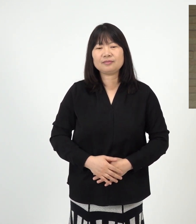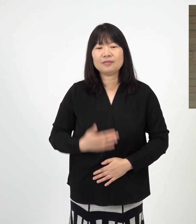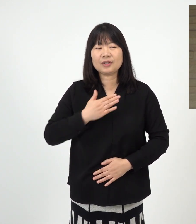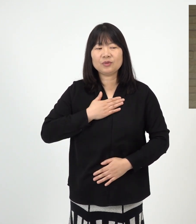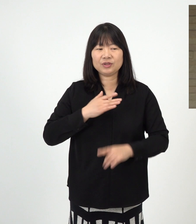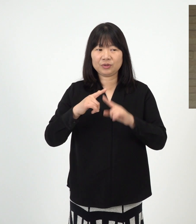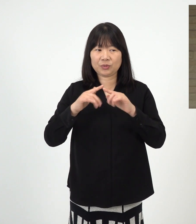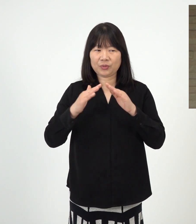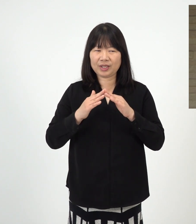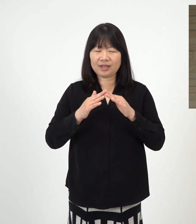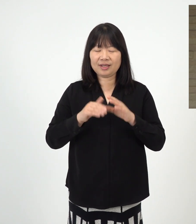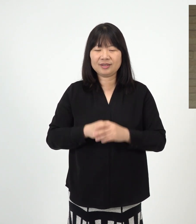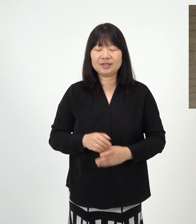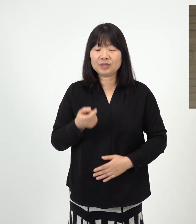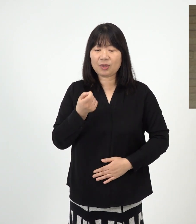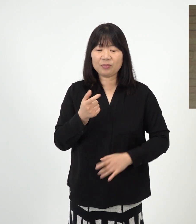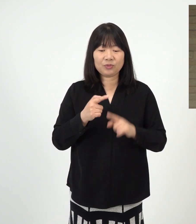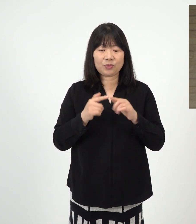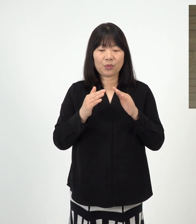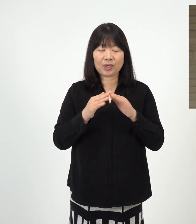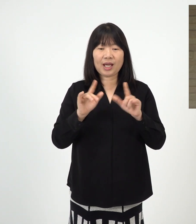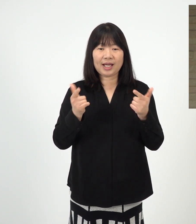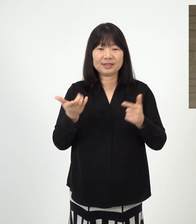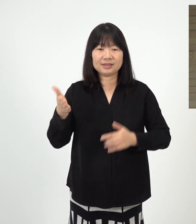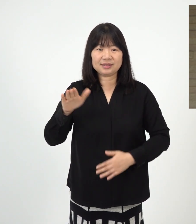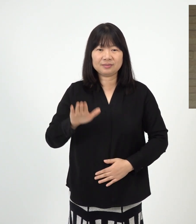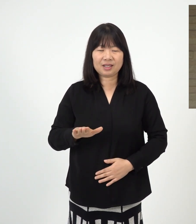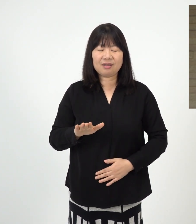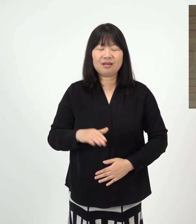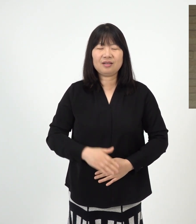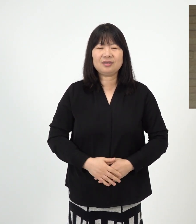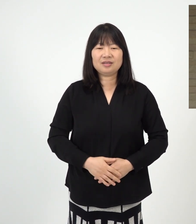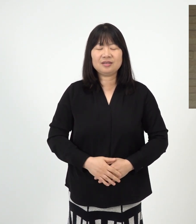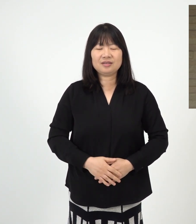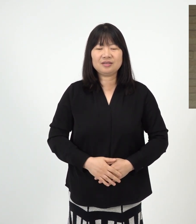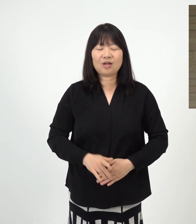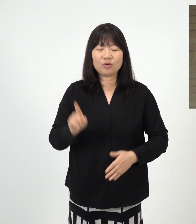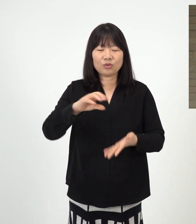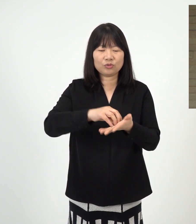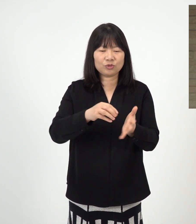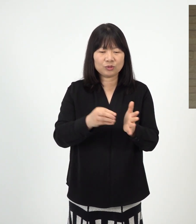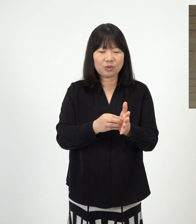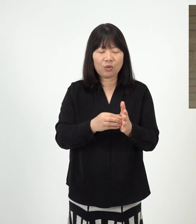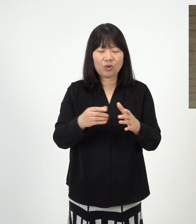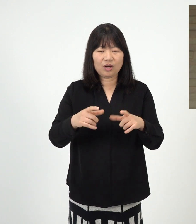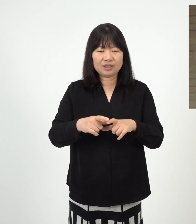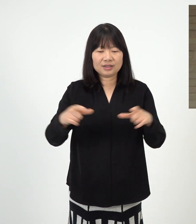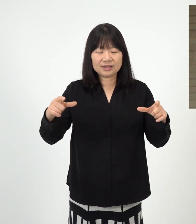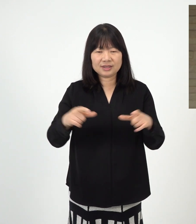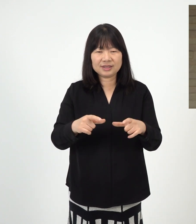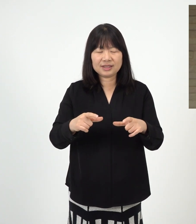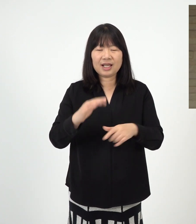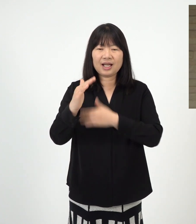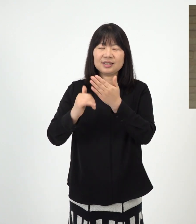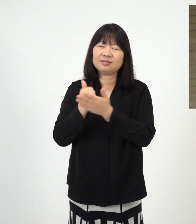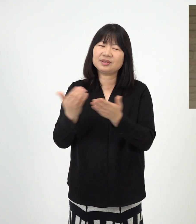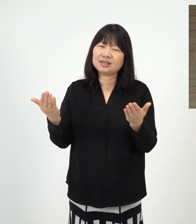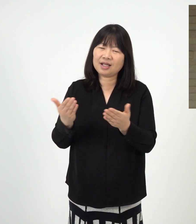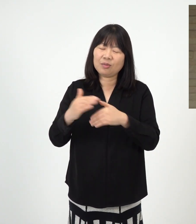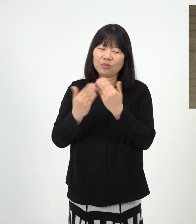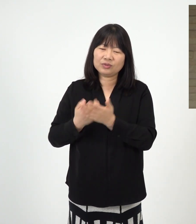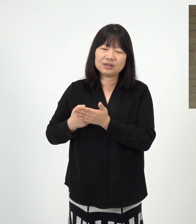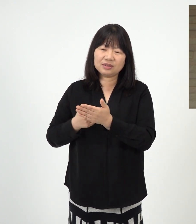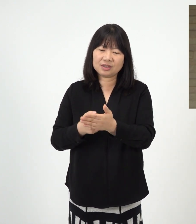우리 교회가 작은 교회는 아니지만 어떤 규모나 크기로 하나님의 일하려는 모든 시도를